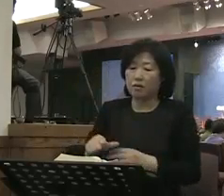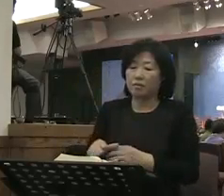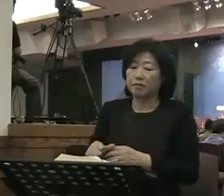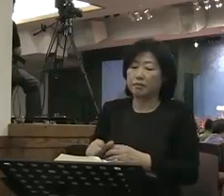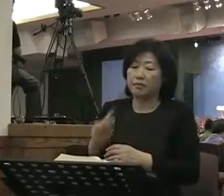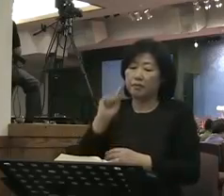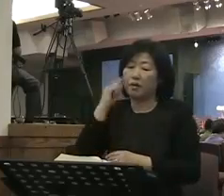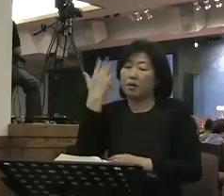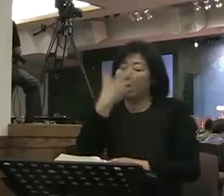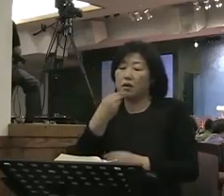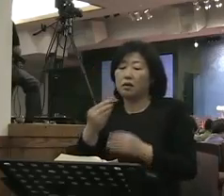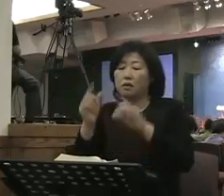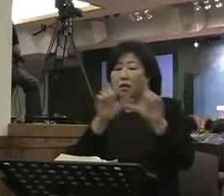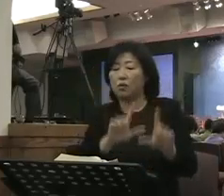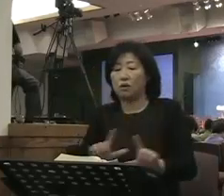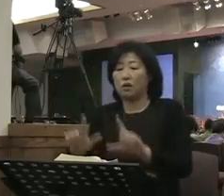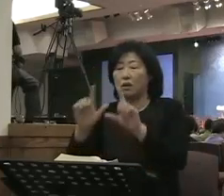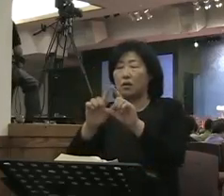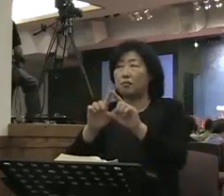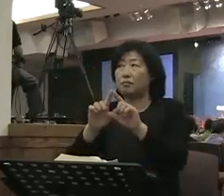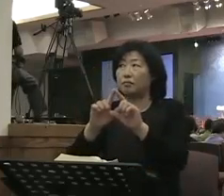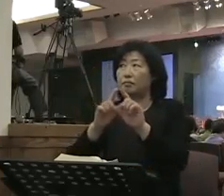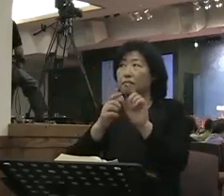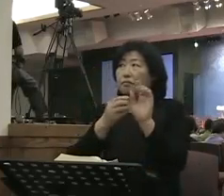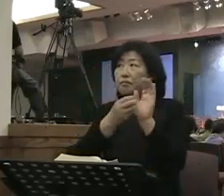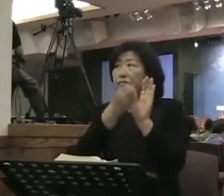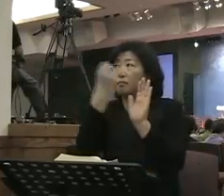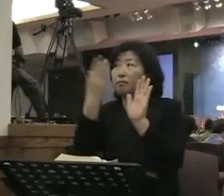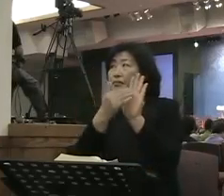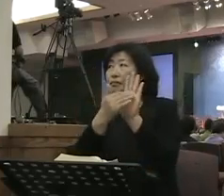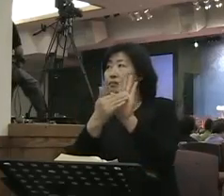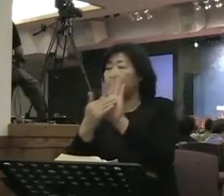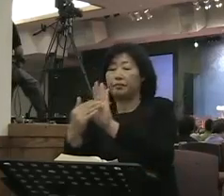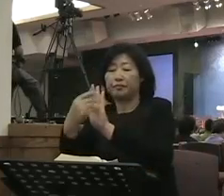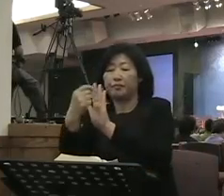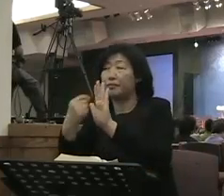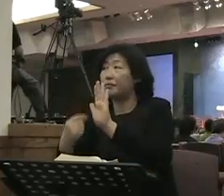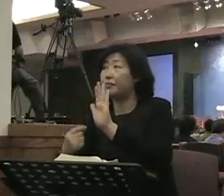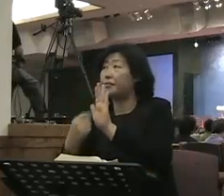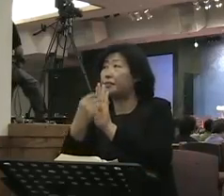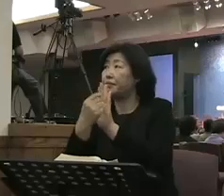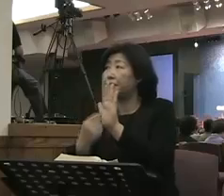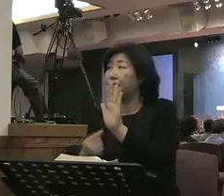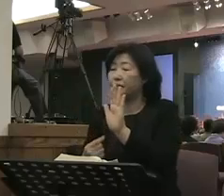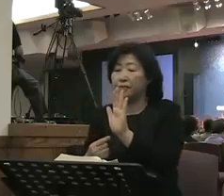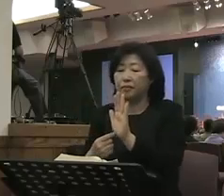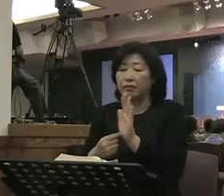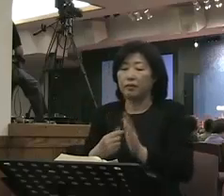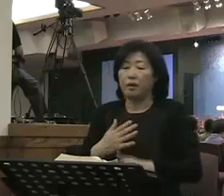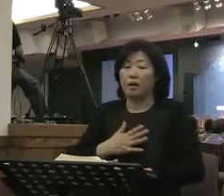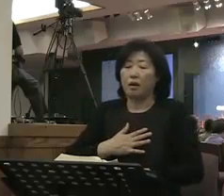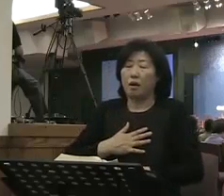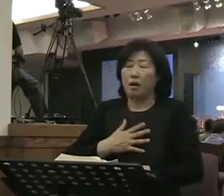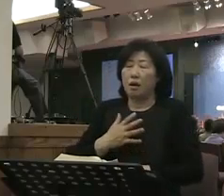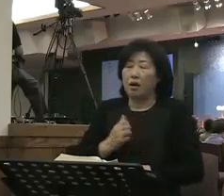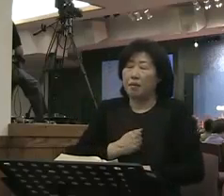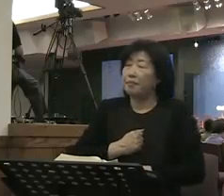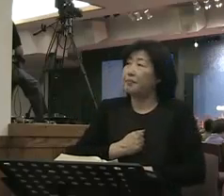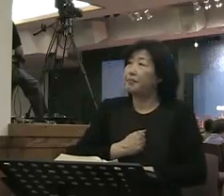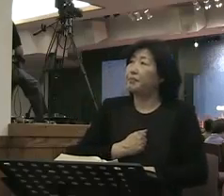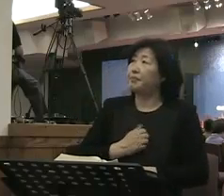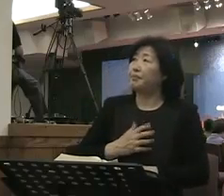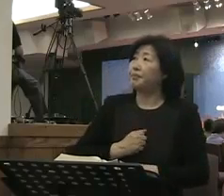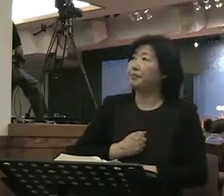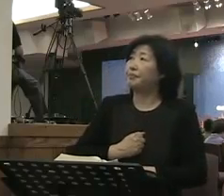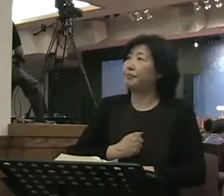실려준 보도였습니다. 우리가 이러한 스토리를 들으면 가슴이 뭉클해질 것입니다.